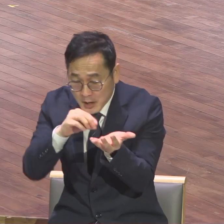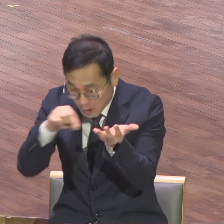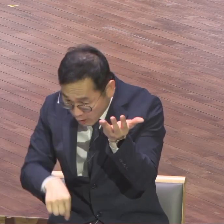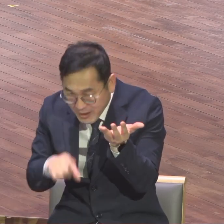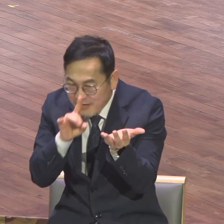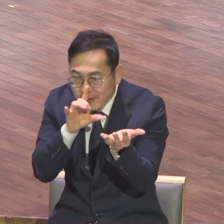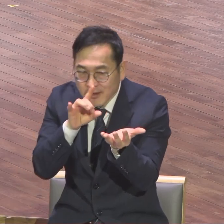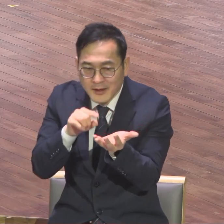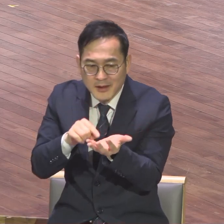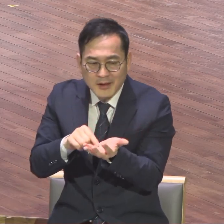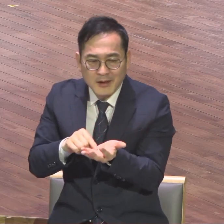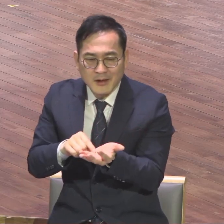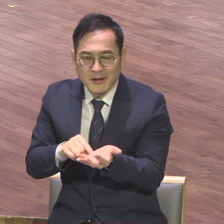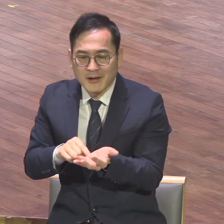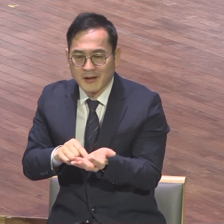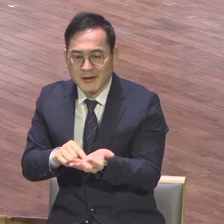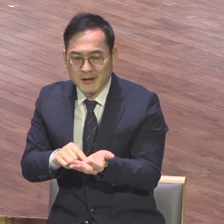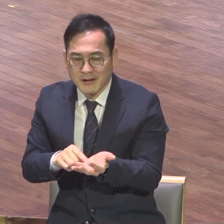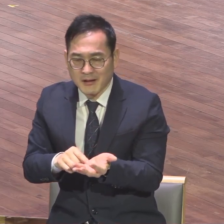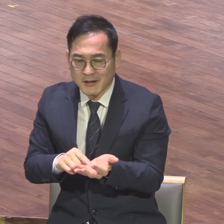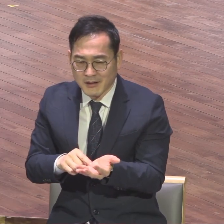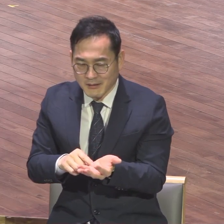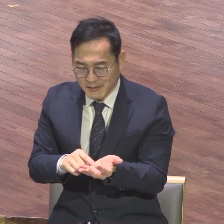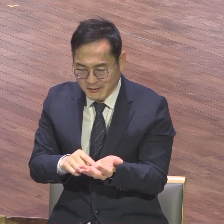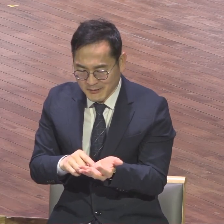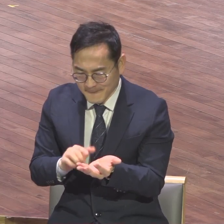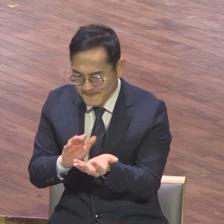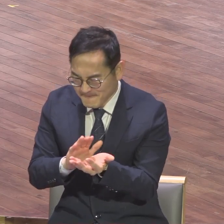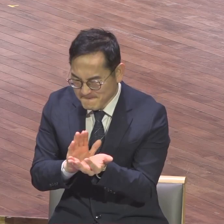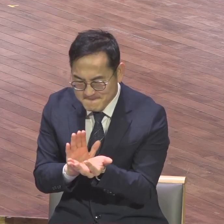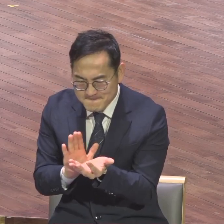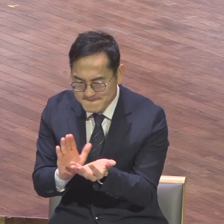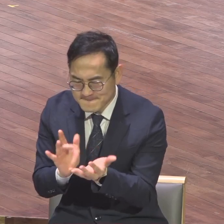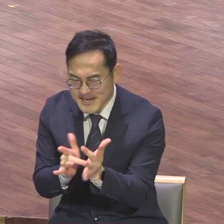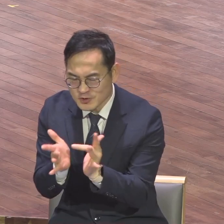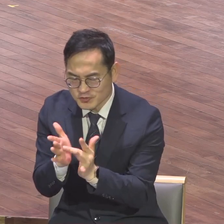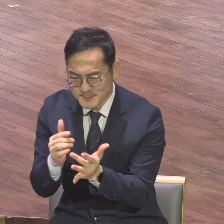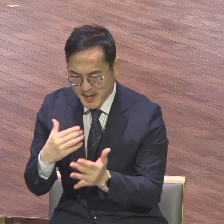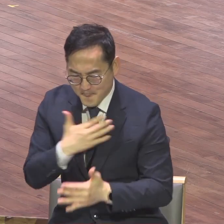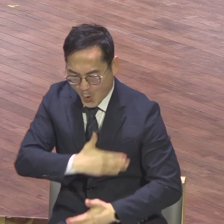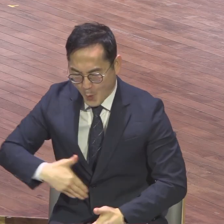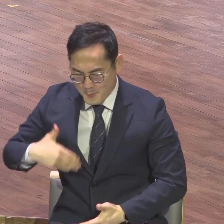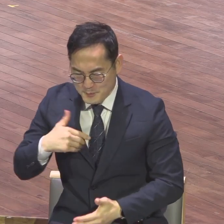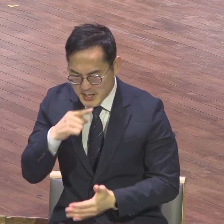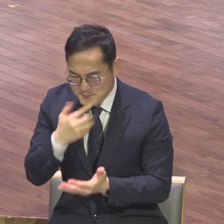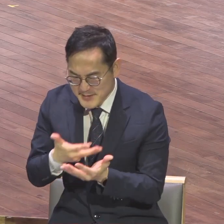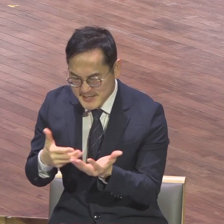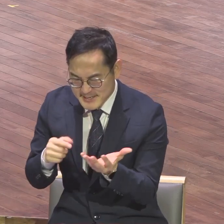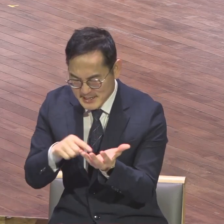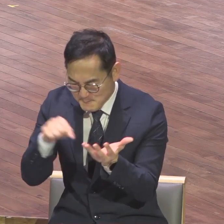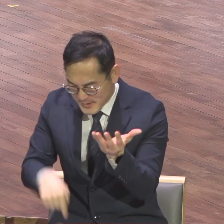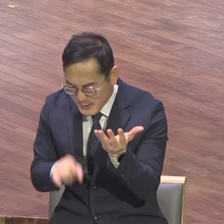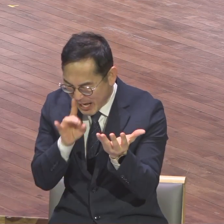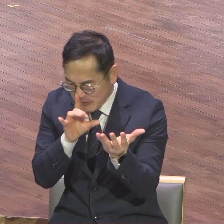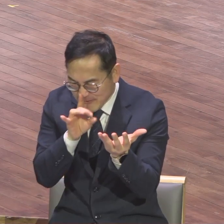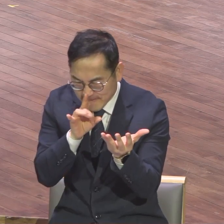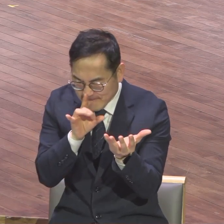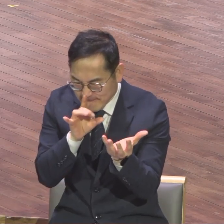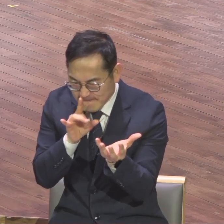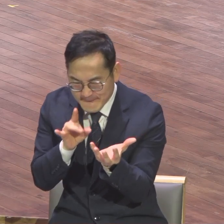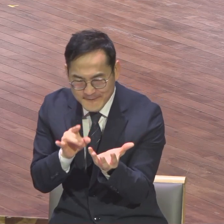흐트러지는 것을 염려할 정도가 아니고 예수 그리스도의 진짜 몸과 피를 바닥에